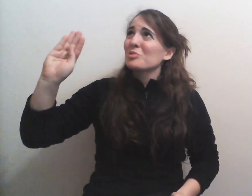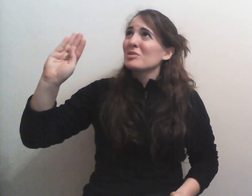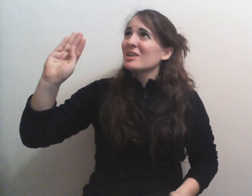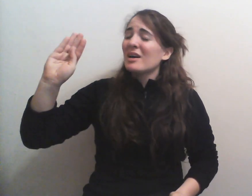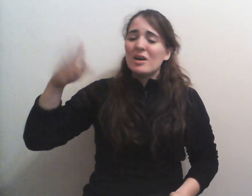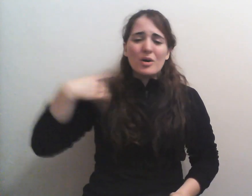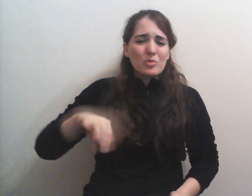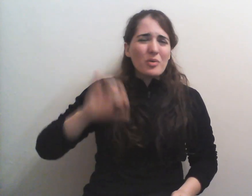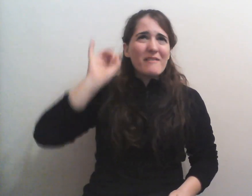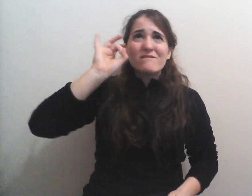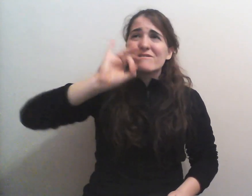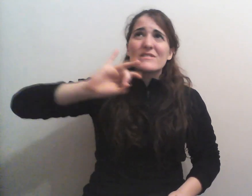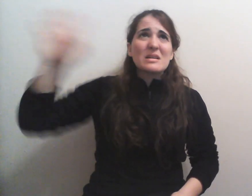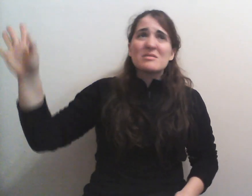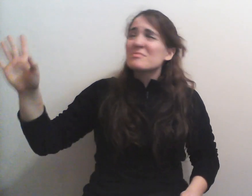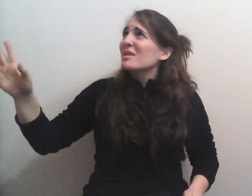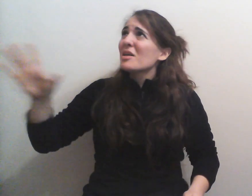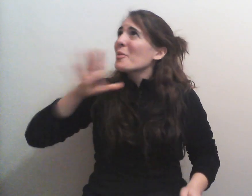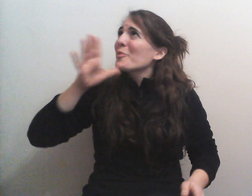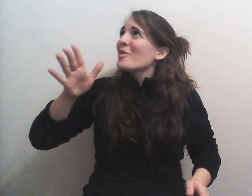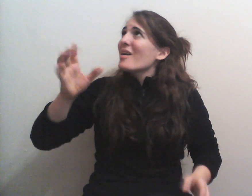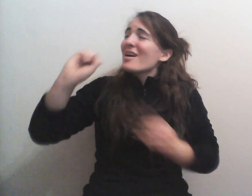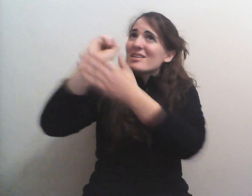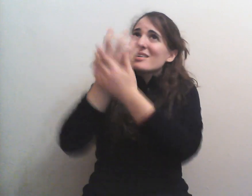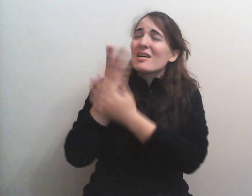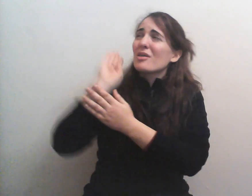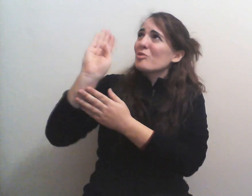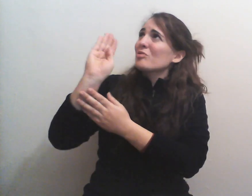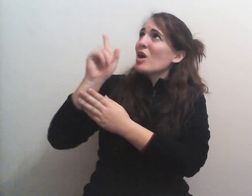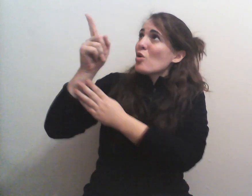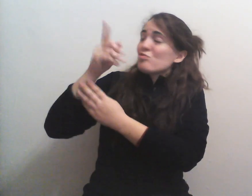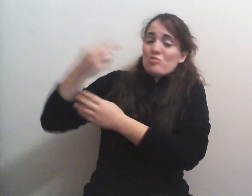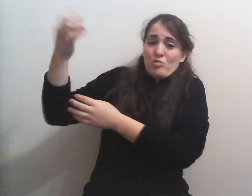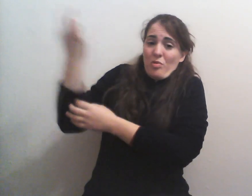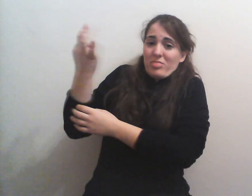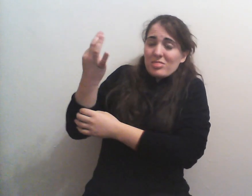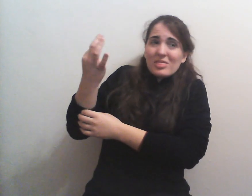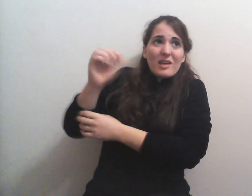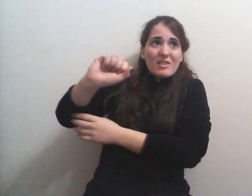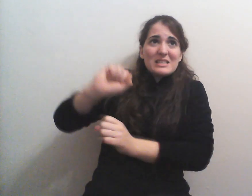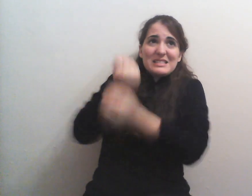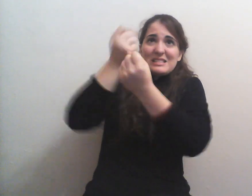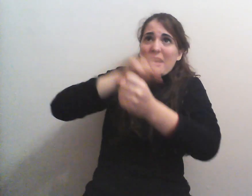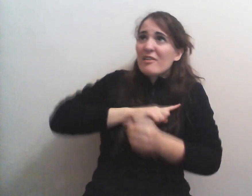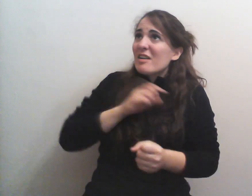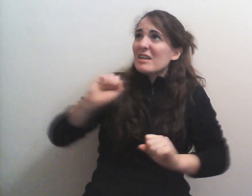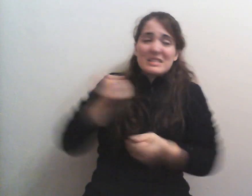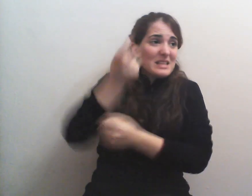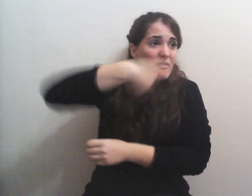gracia. No tenías por qué salvarnos. No tenías por qué enviar a tu Hijo. ¿Quién te obligó a